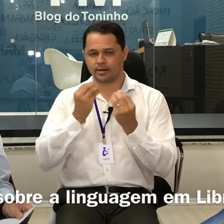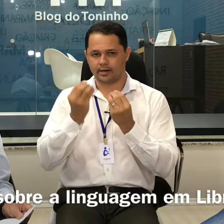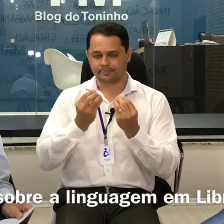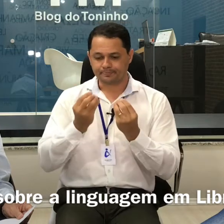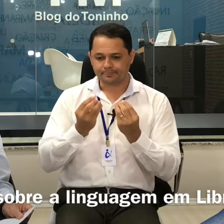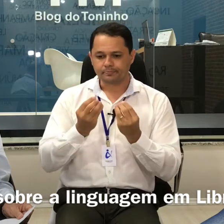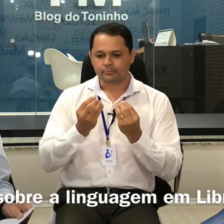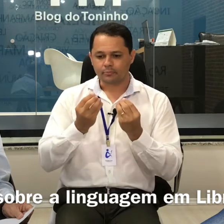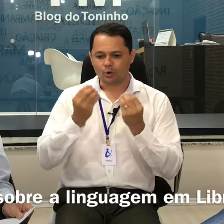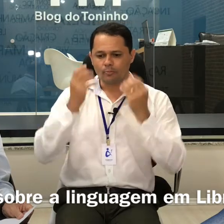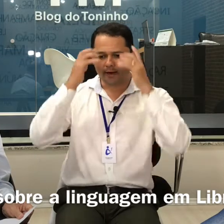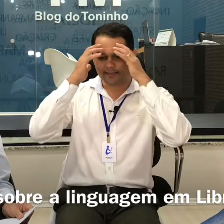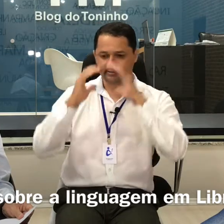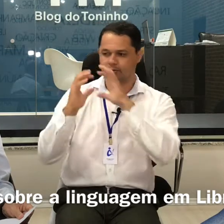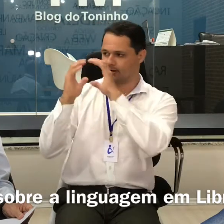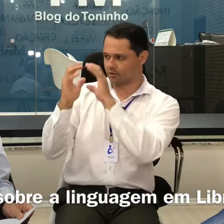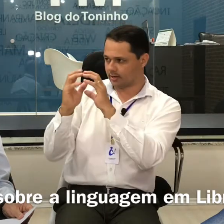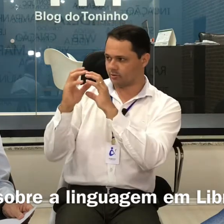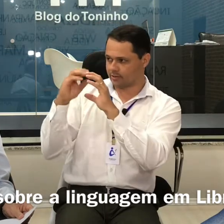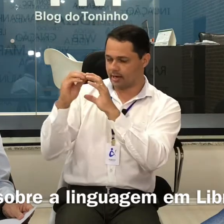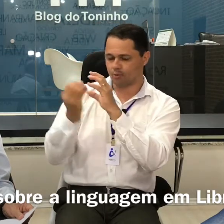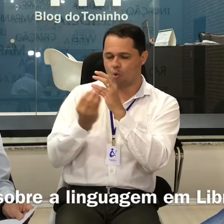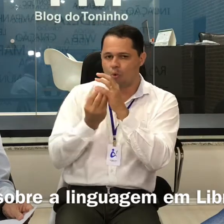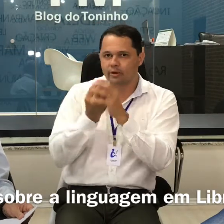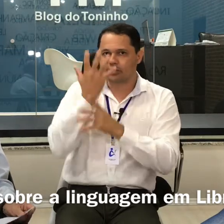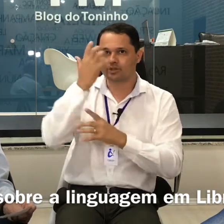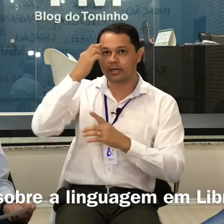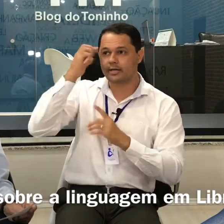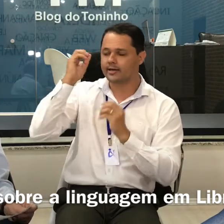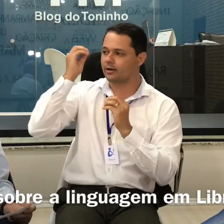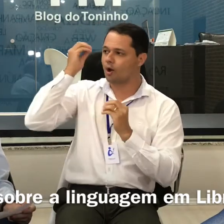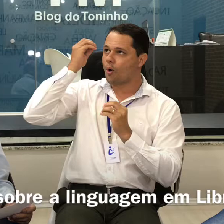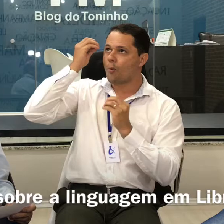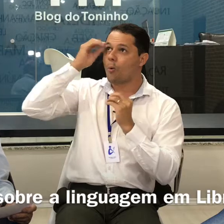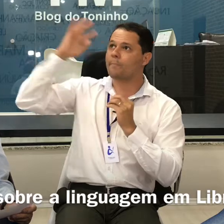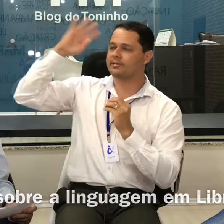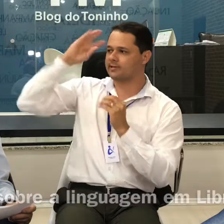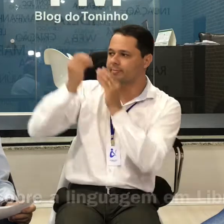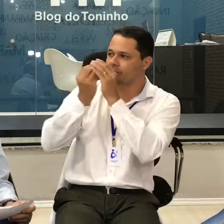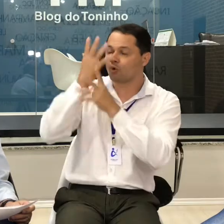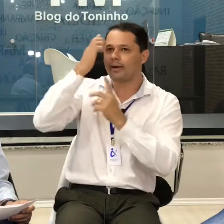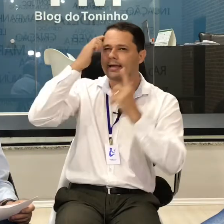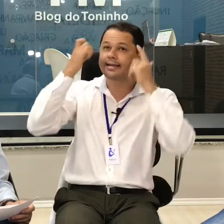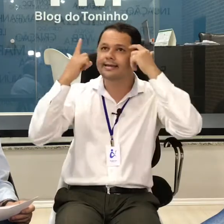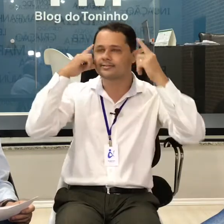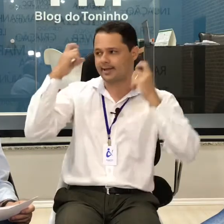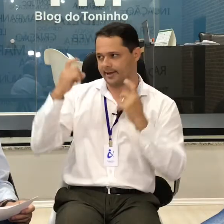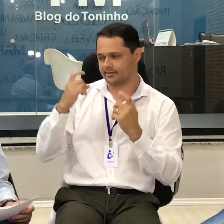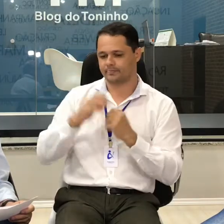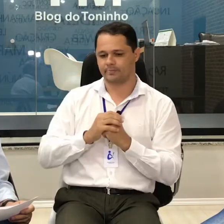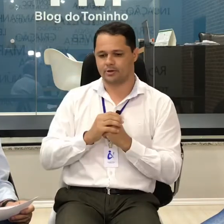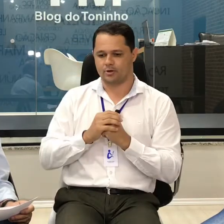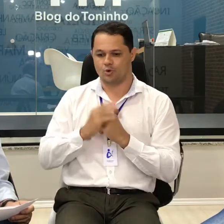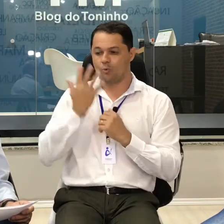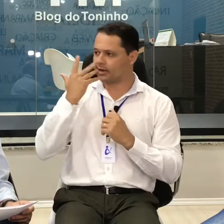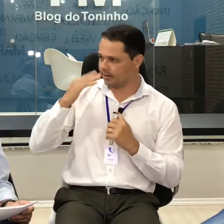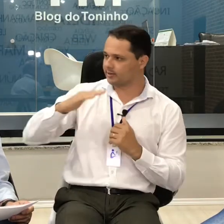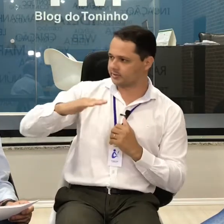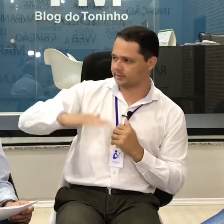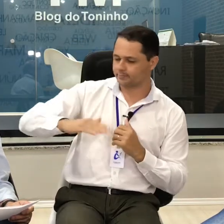uma questão relacionada ao cérebro, como que a gente cria o pensamento, como é que cria as ideias. Uma criança, quando